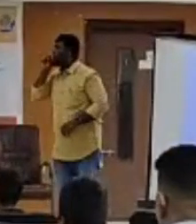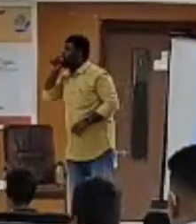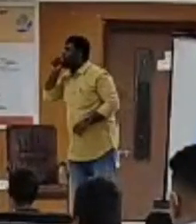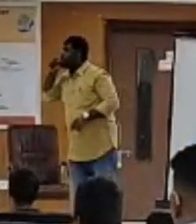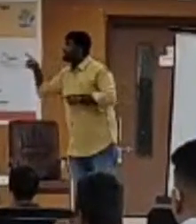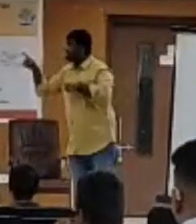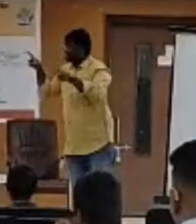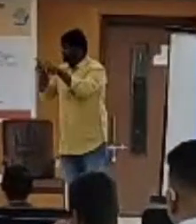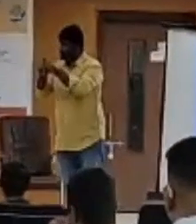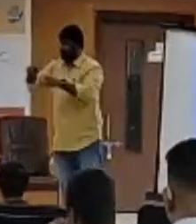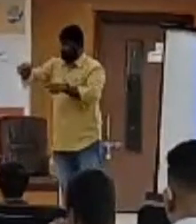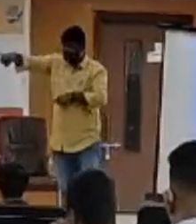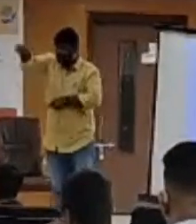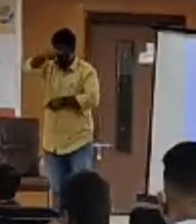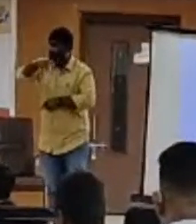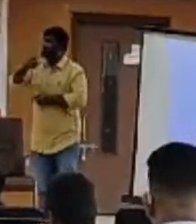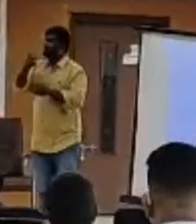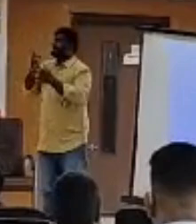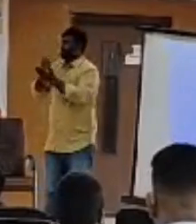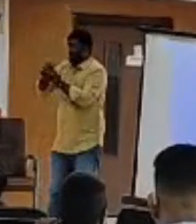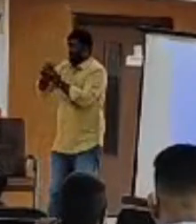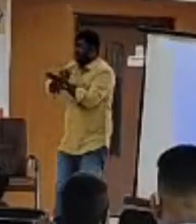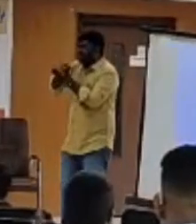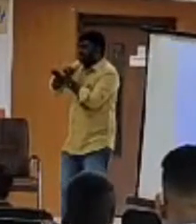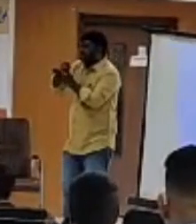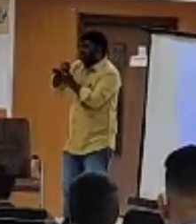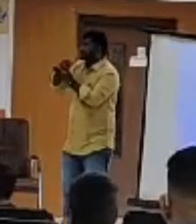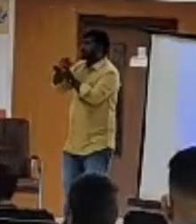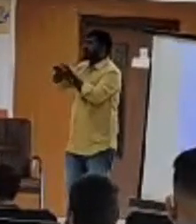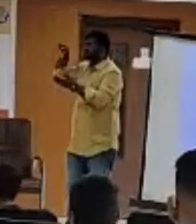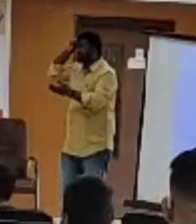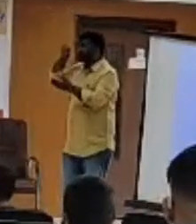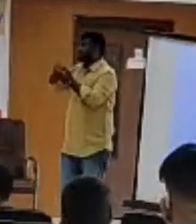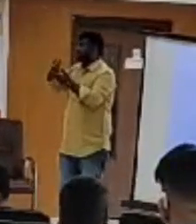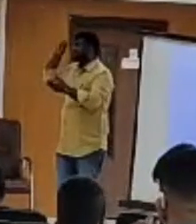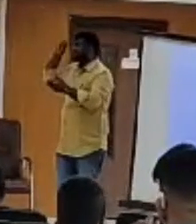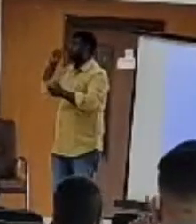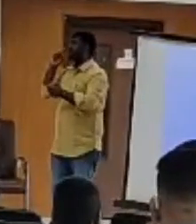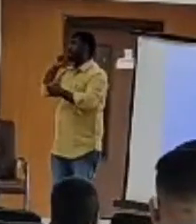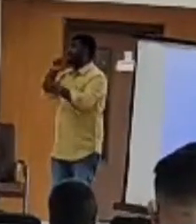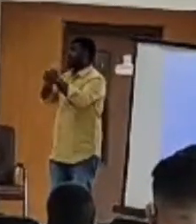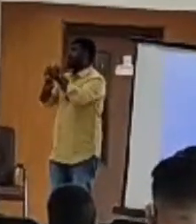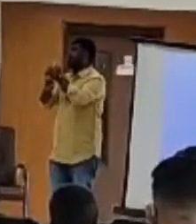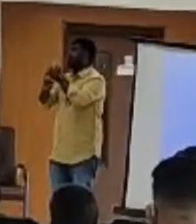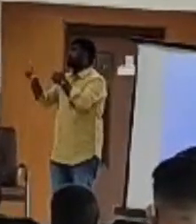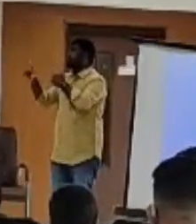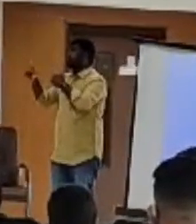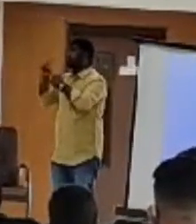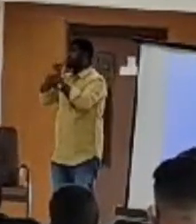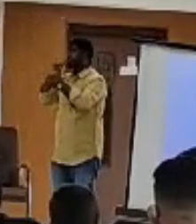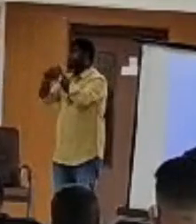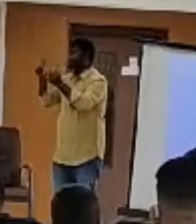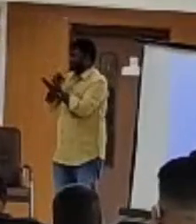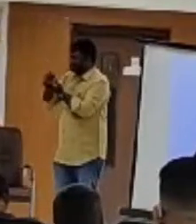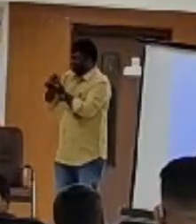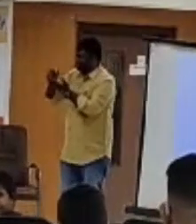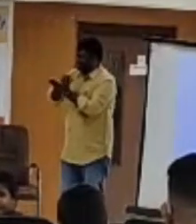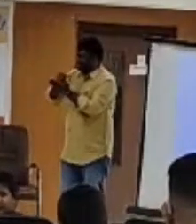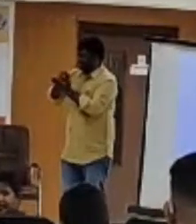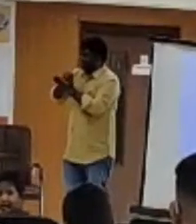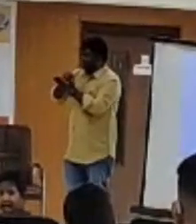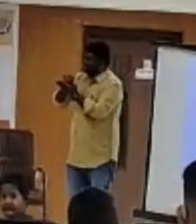ಮಾಡ್ತಾ ಇದ್ದು ಎರಡು, ನೀವೆಲ್ಲರೂ ಕೂಡ ಇದೇ ತರ ಟ್ರೈನಿಂಗು ತರಬೇತಿ ತಗೊಂಡು ಸೈನ್ ಲ್ಯಾಂಗ್ವೇಜ್